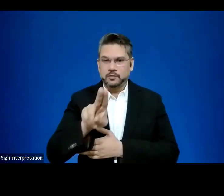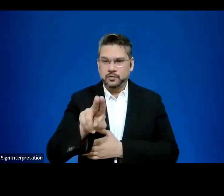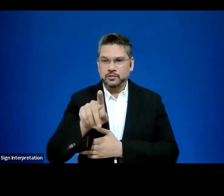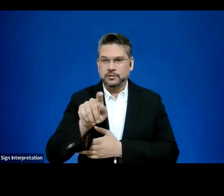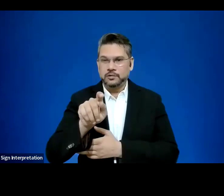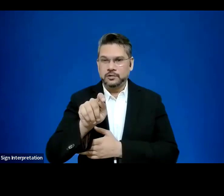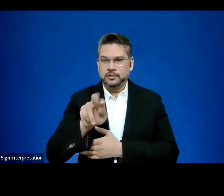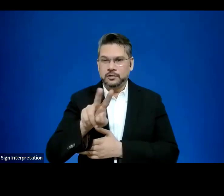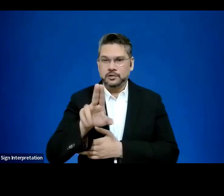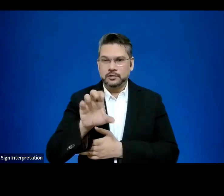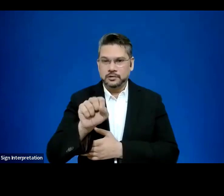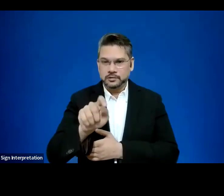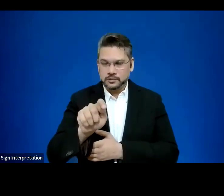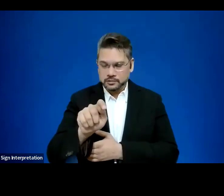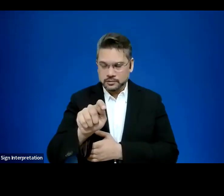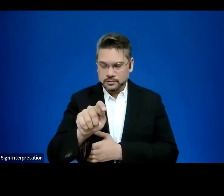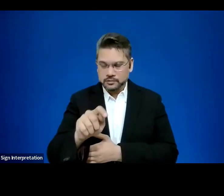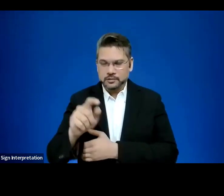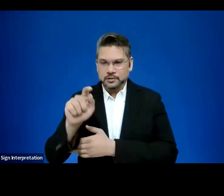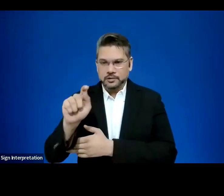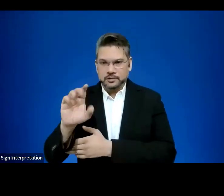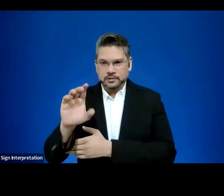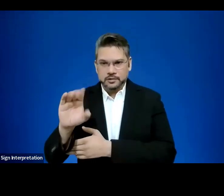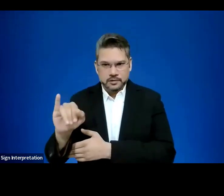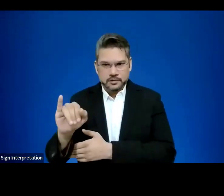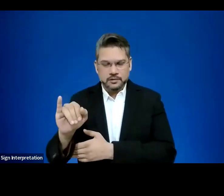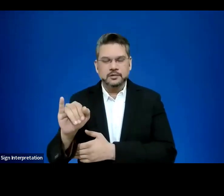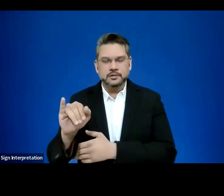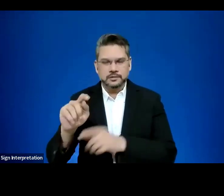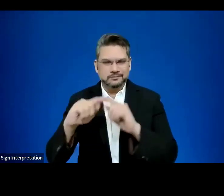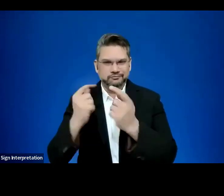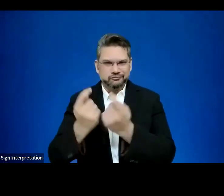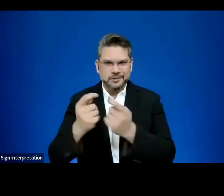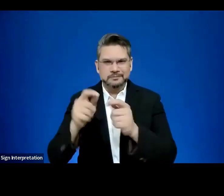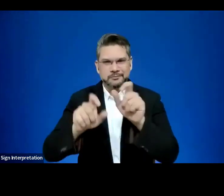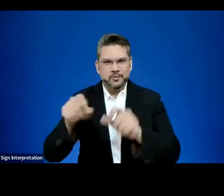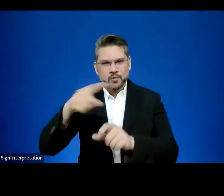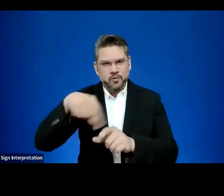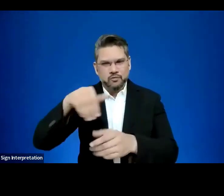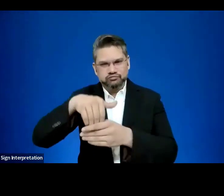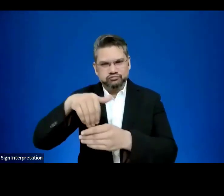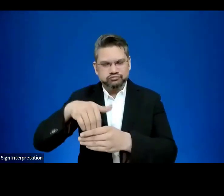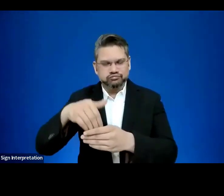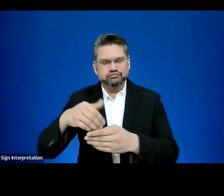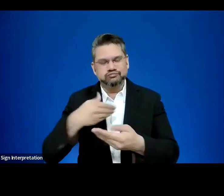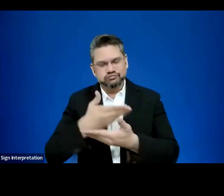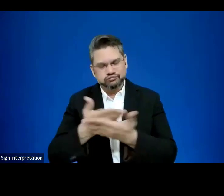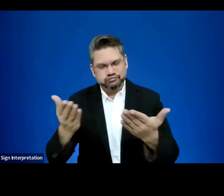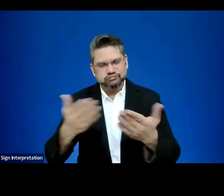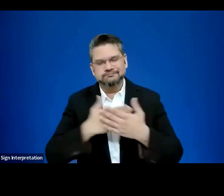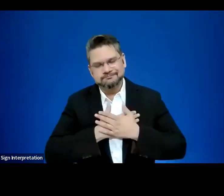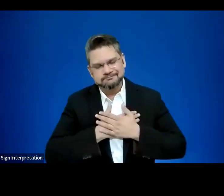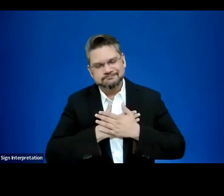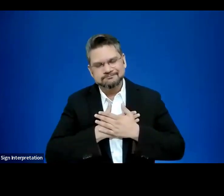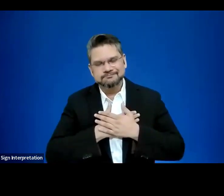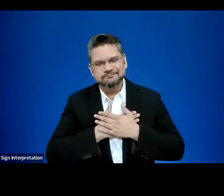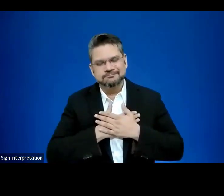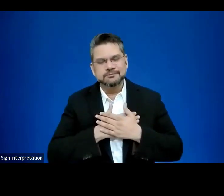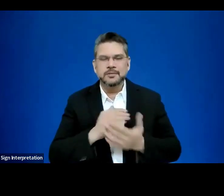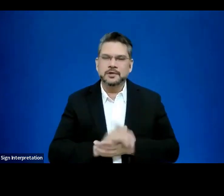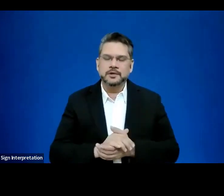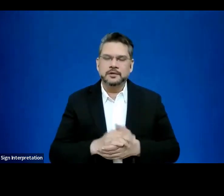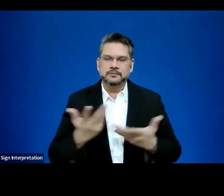想在座位，在我们的巴布基金会以及各位的